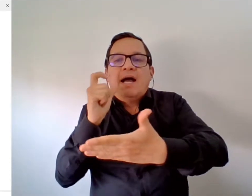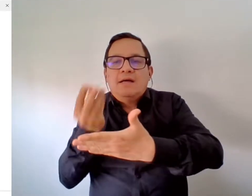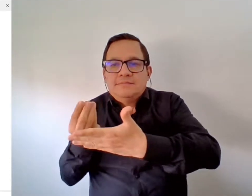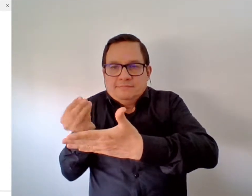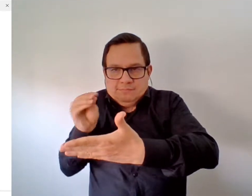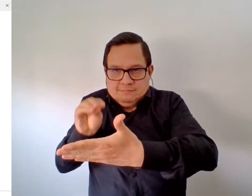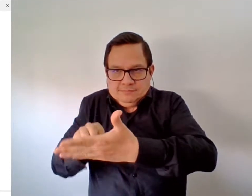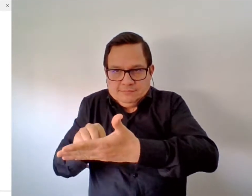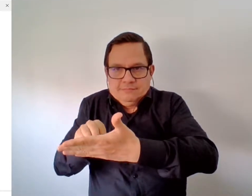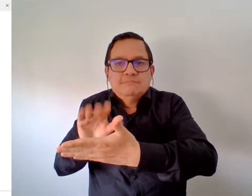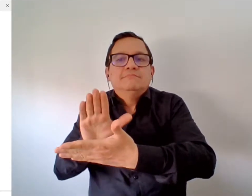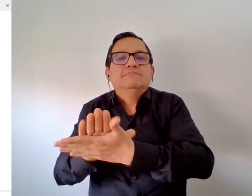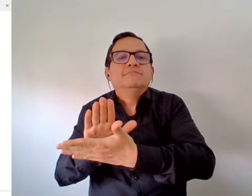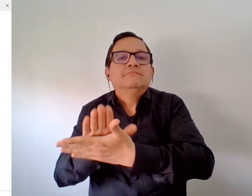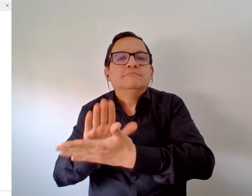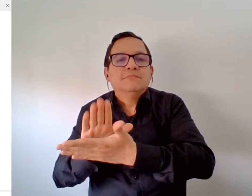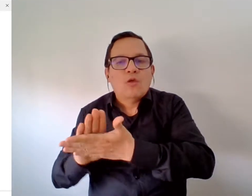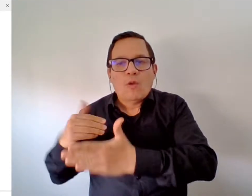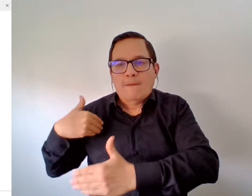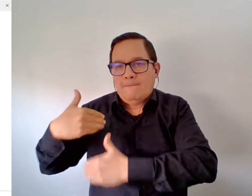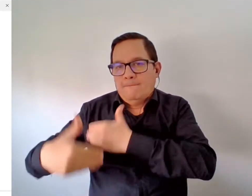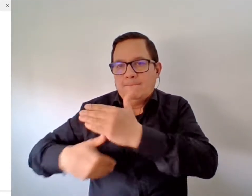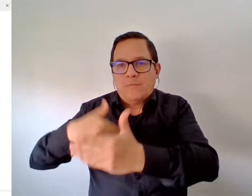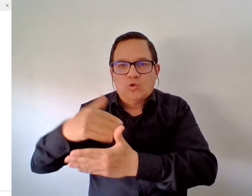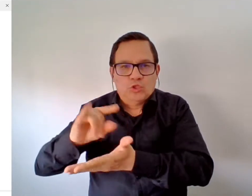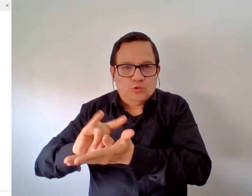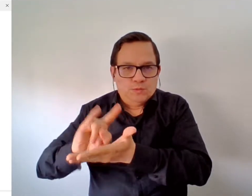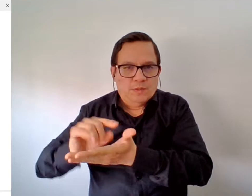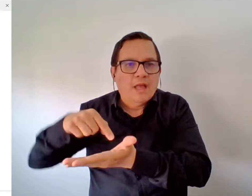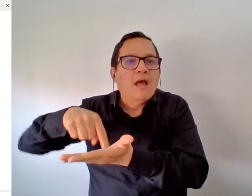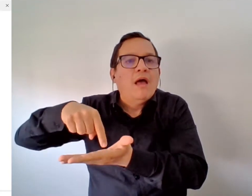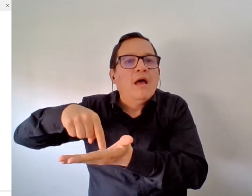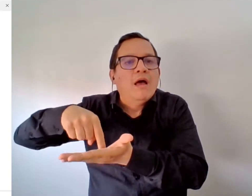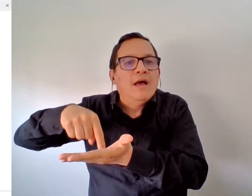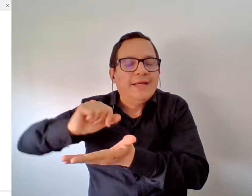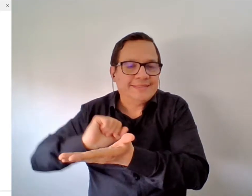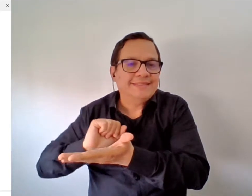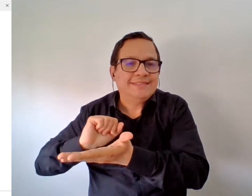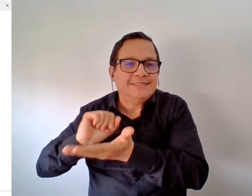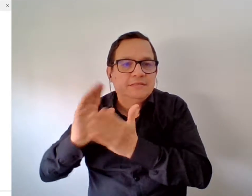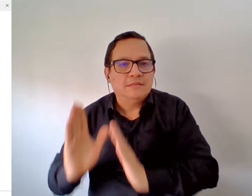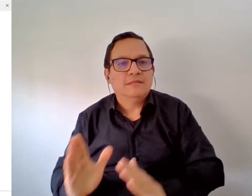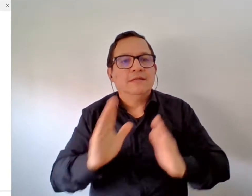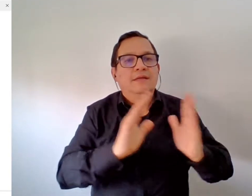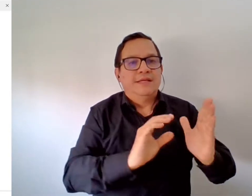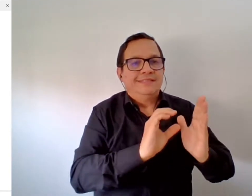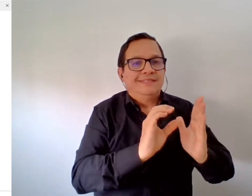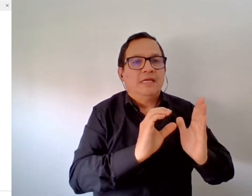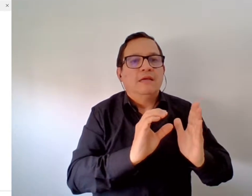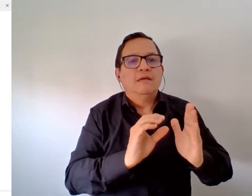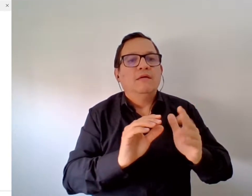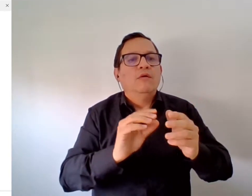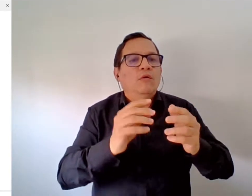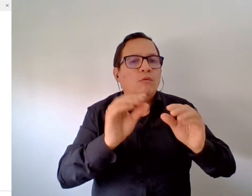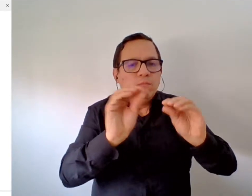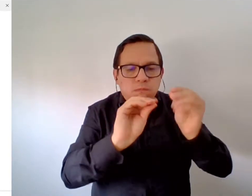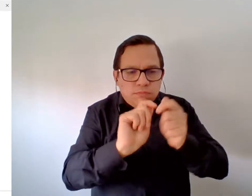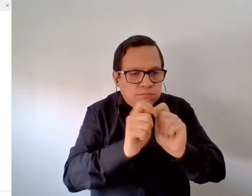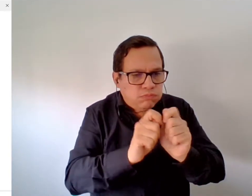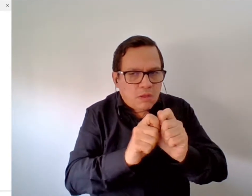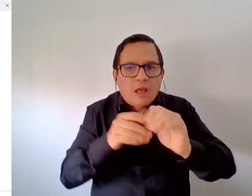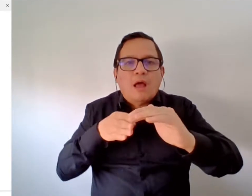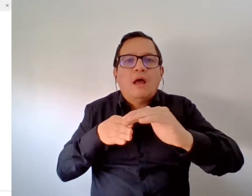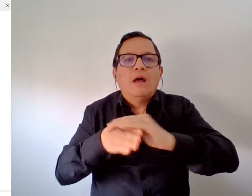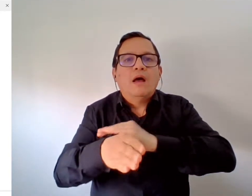Adicionar una imagen del proceso de instalación en vez de este texto. C. Configuración del acceso